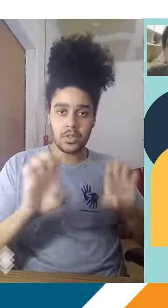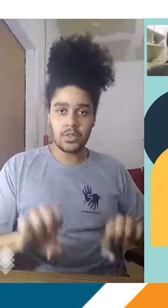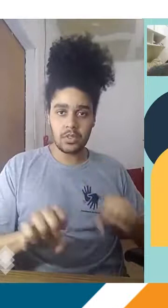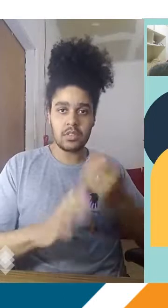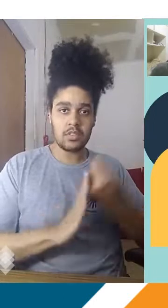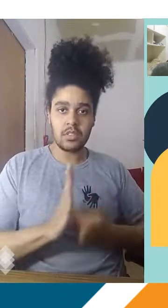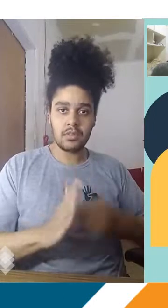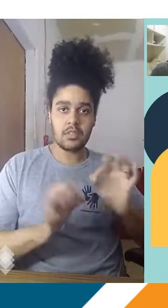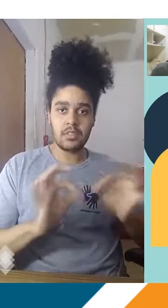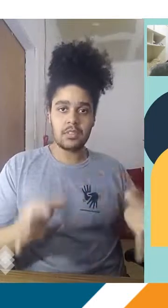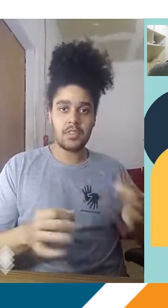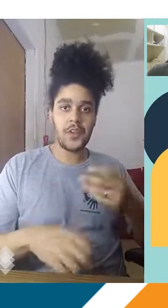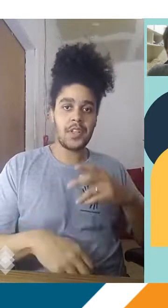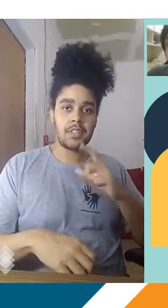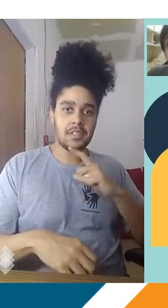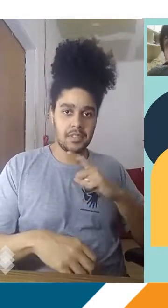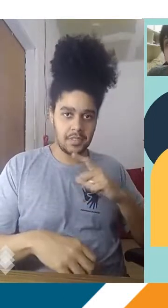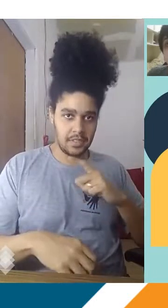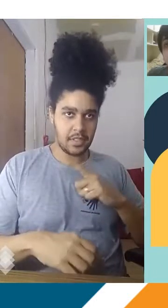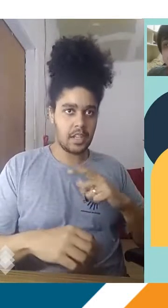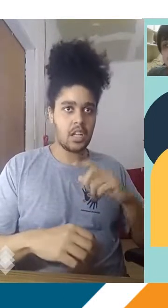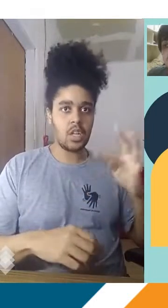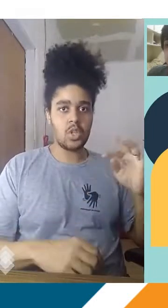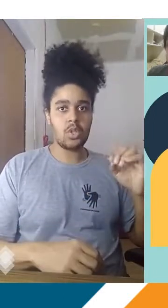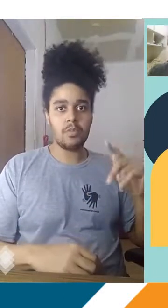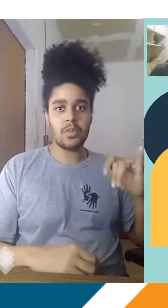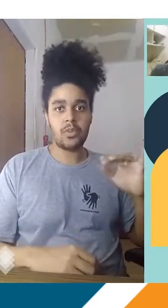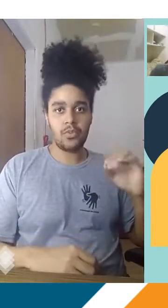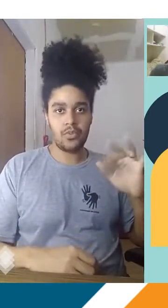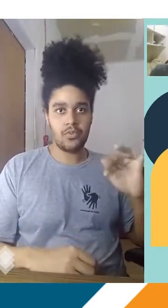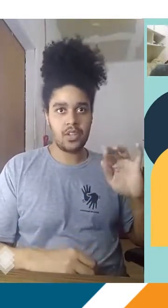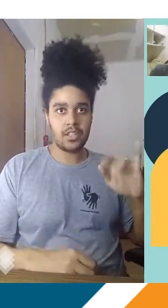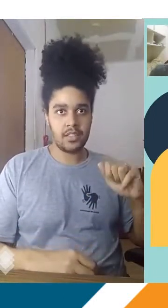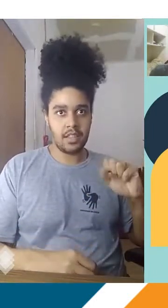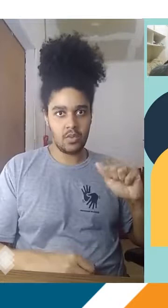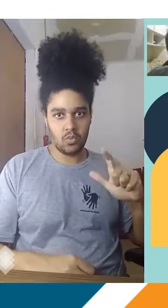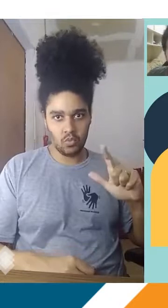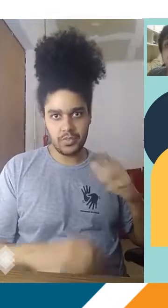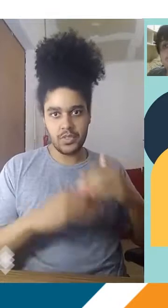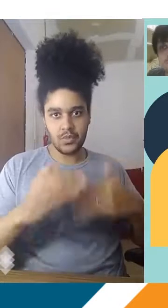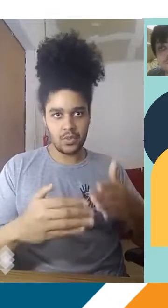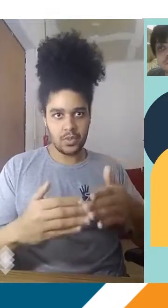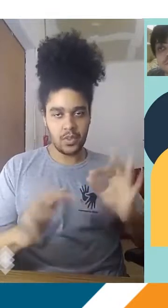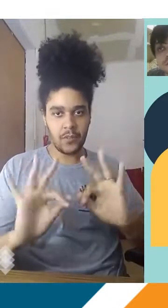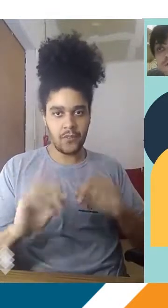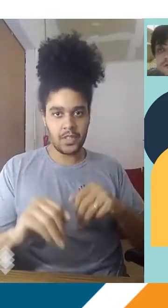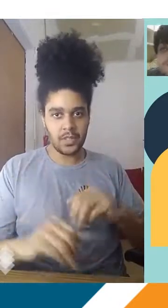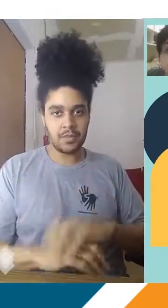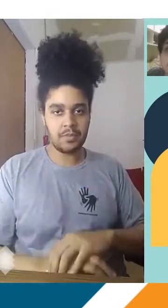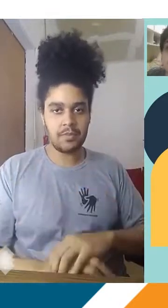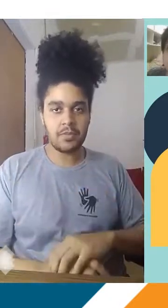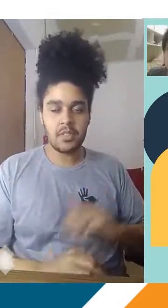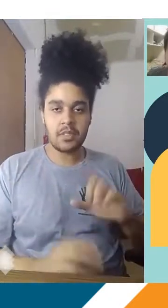com uma estrutura textual muito simples, que vai ter um tópico frasal, um desenvolvimento e